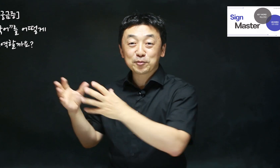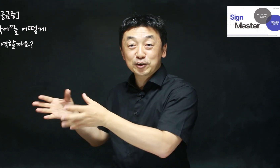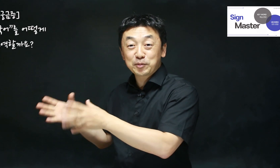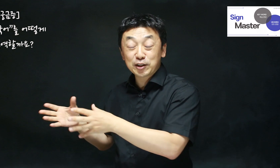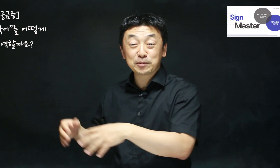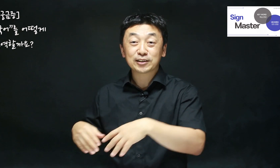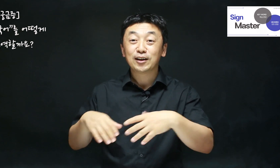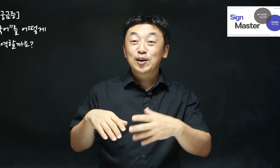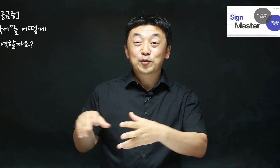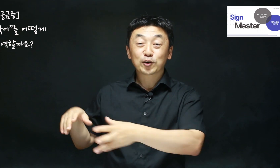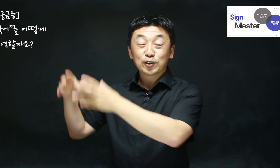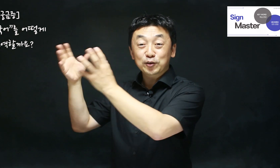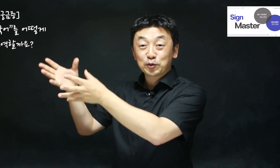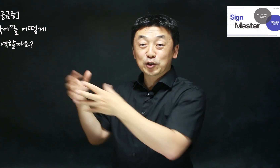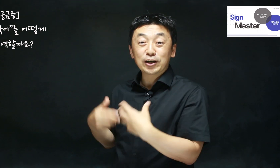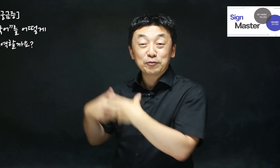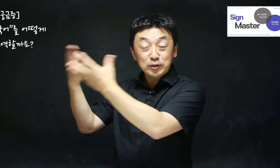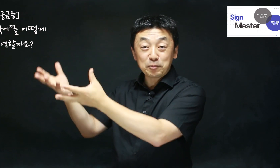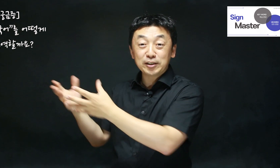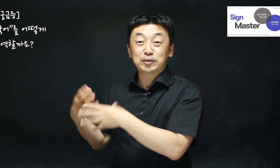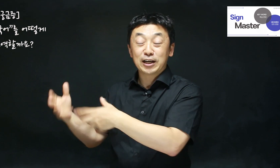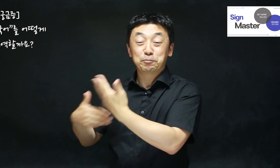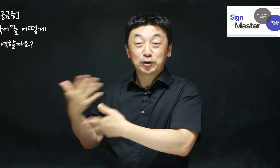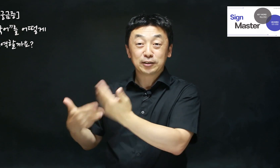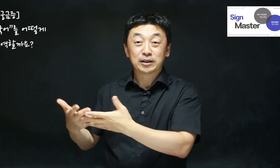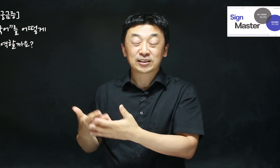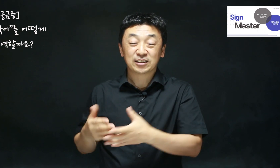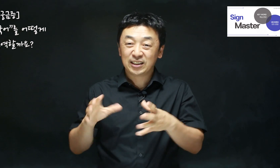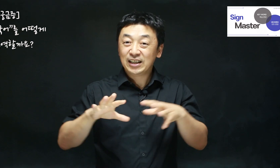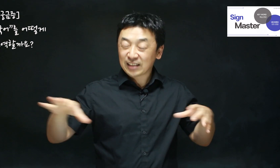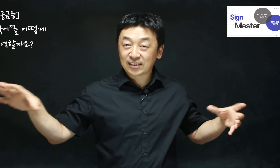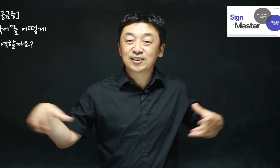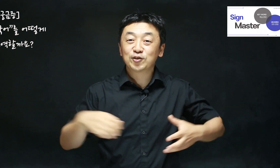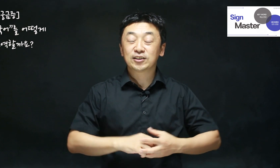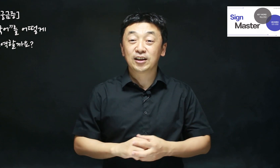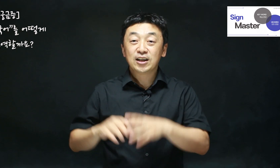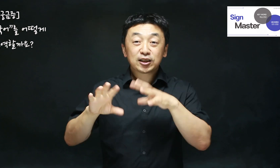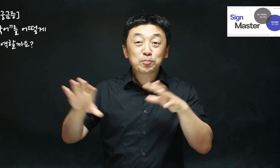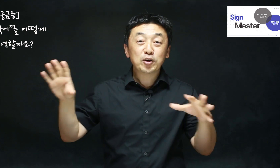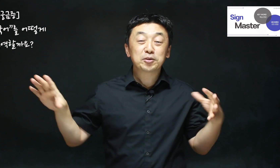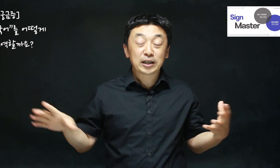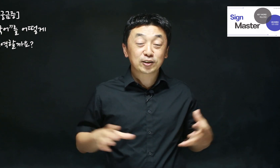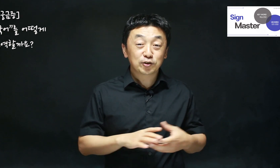여러분들이 표현하는 방식, 또 어떤 또 저의 선배님들이 표현하는 방식들이 다 다를 수 있는데, 그 표현들 방식